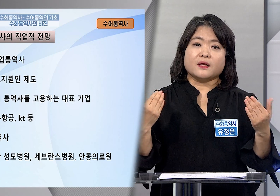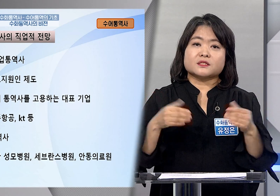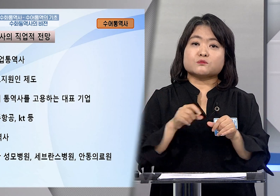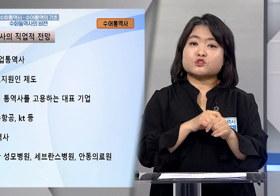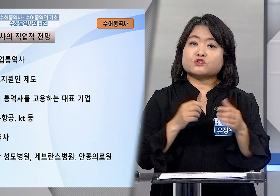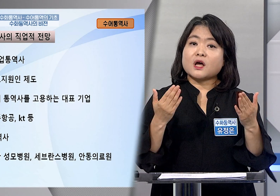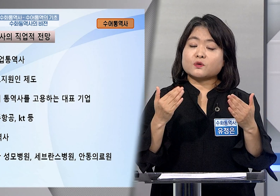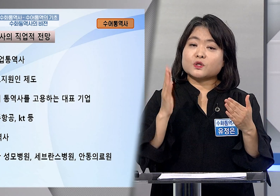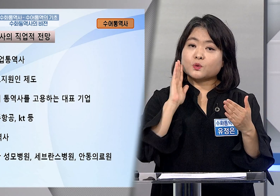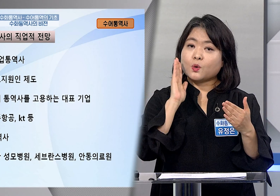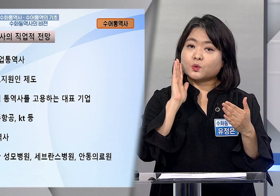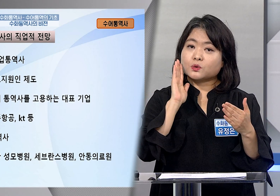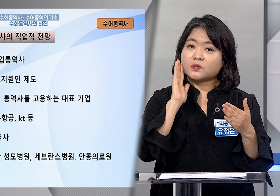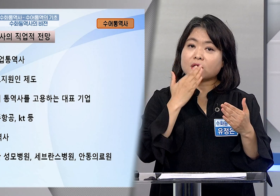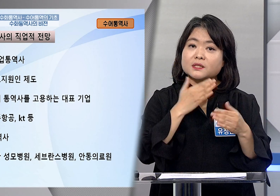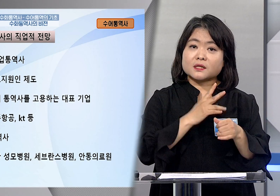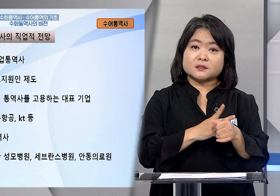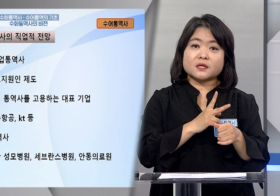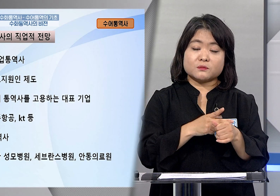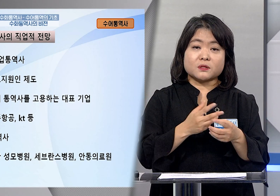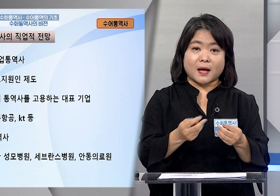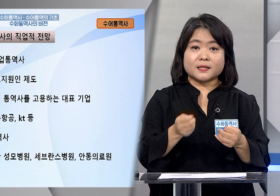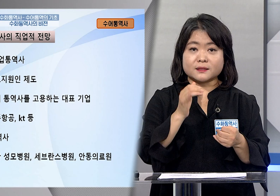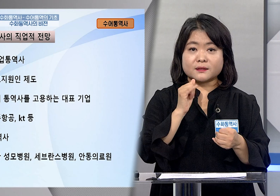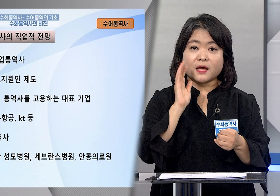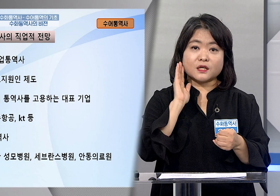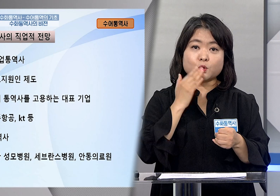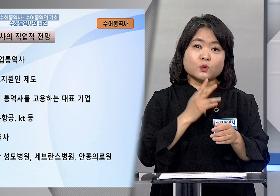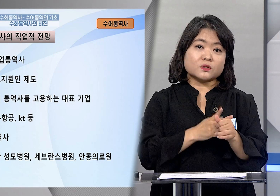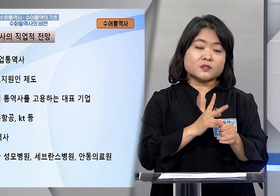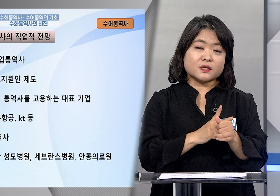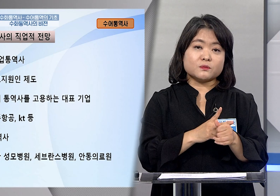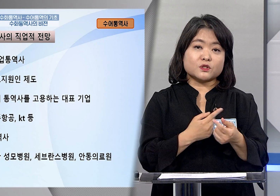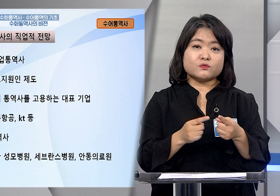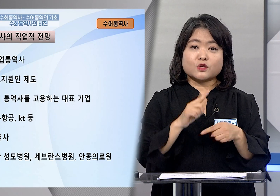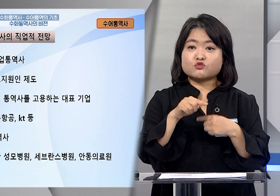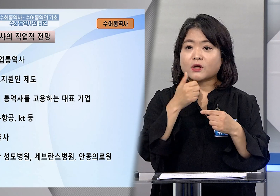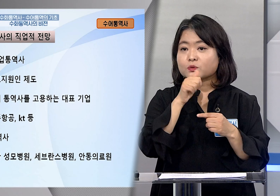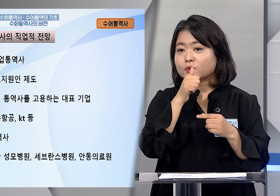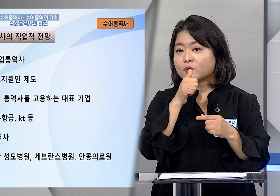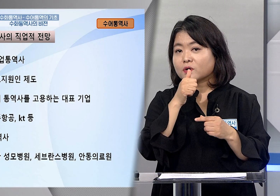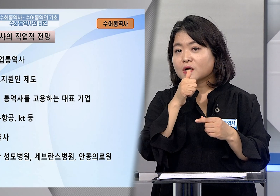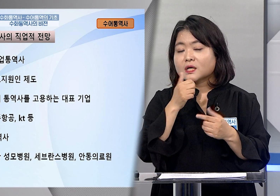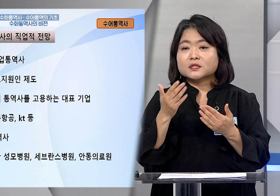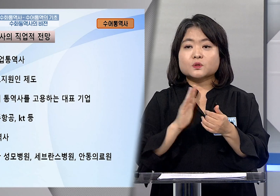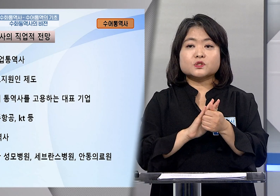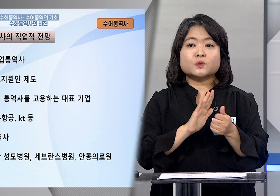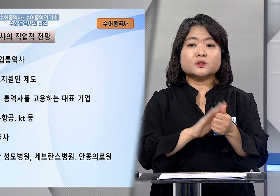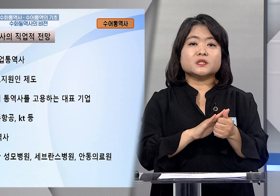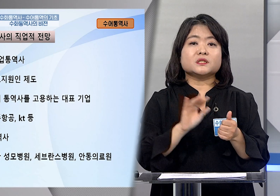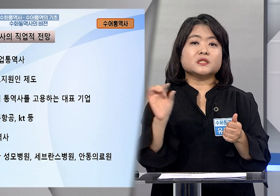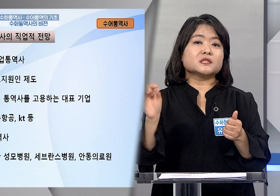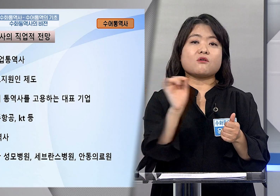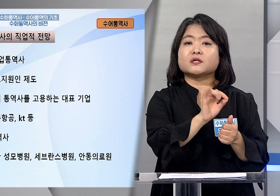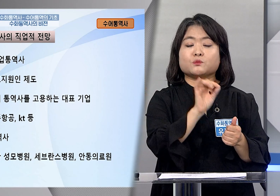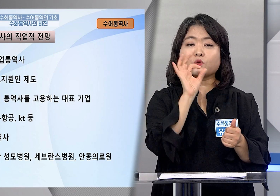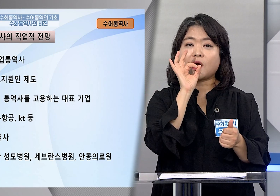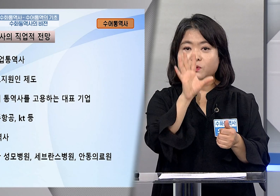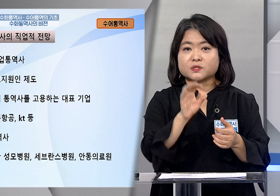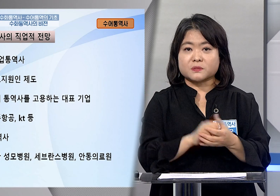지금 특수학교에도 청각장애 선생님들이 많이 있는데 이 농선생님들을 위한 수화통역 근로지원인이 들어가지 못하고 있습니다.